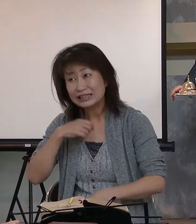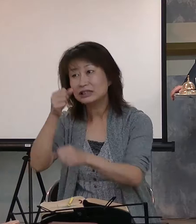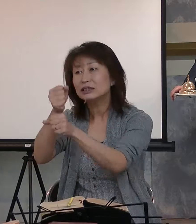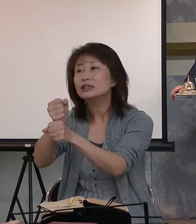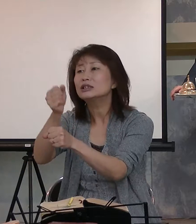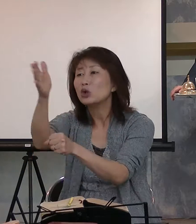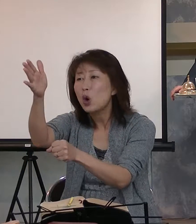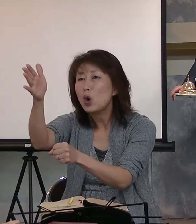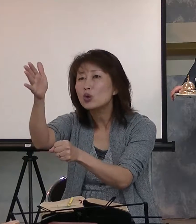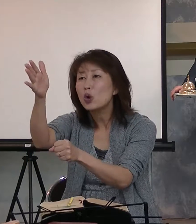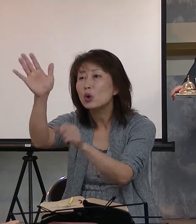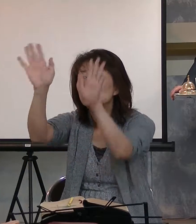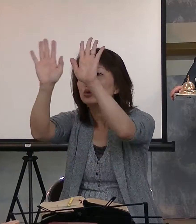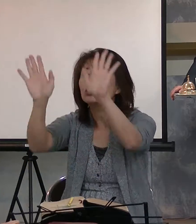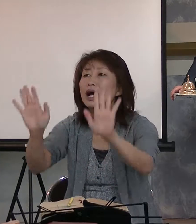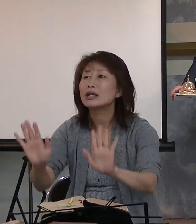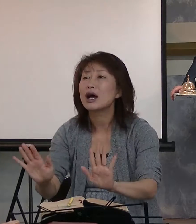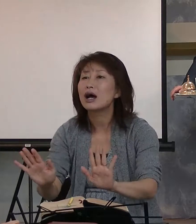か。